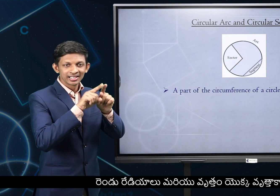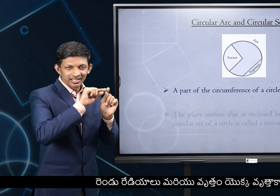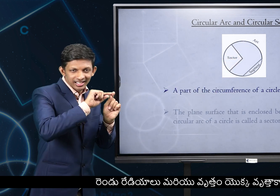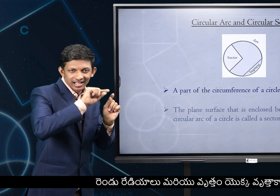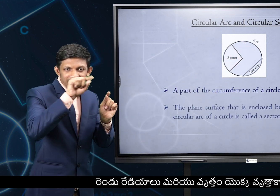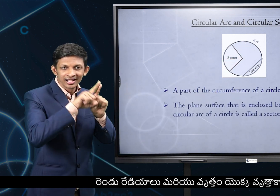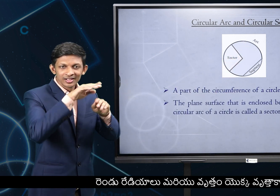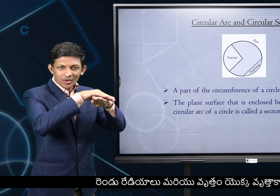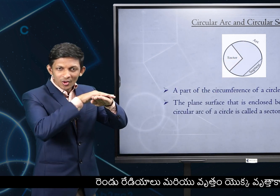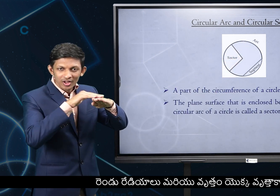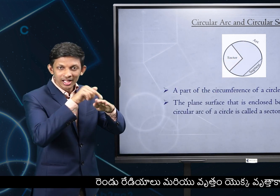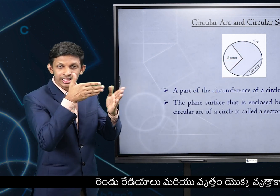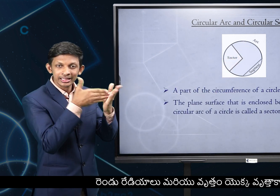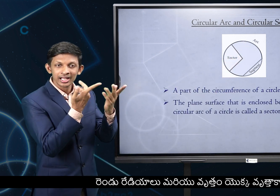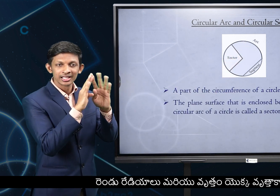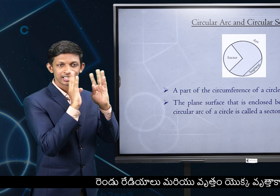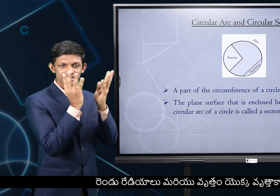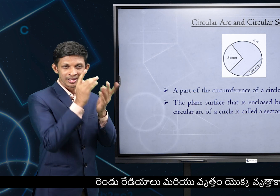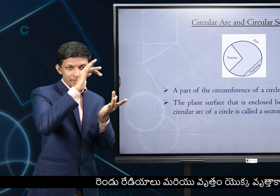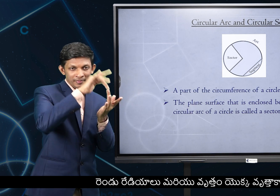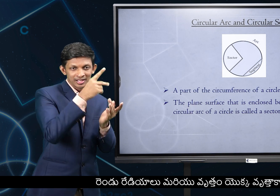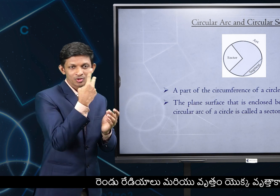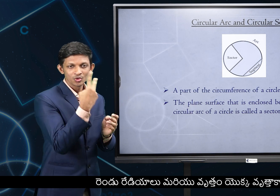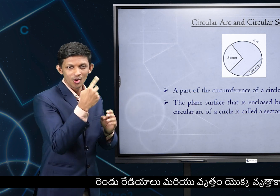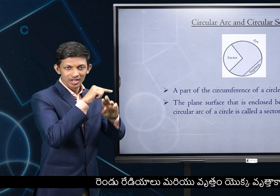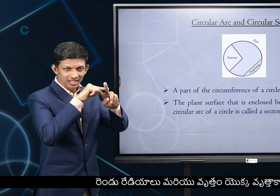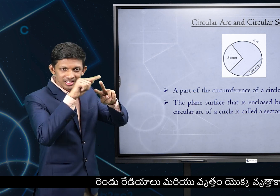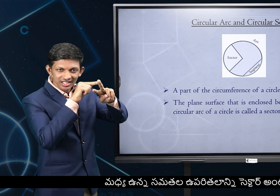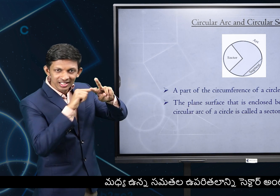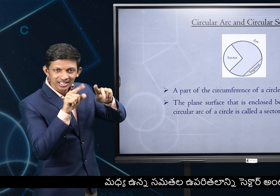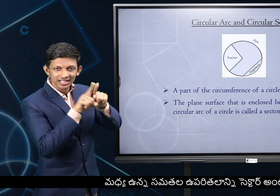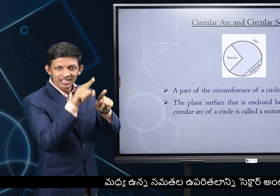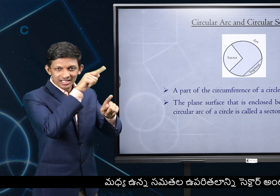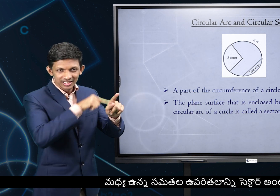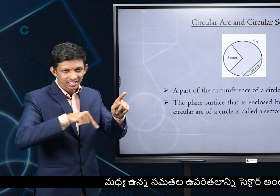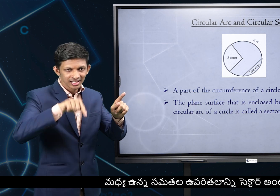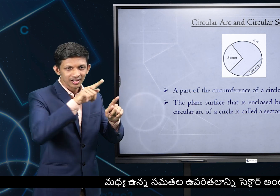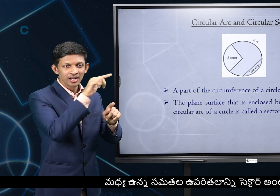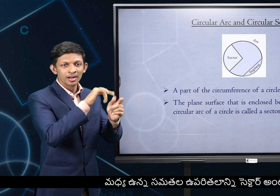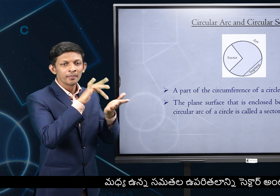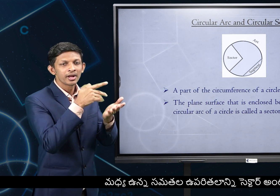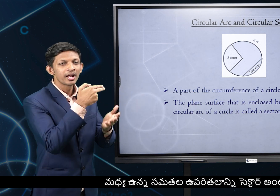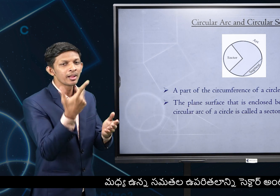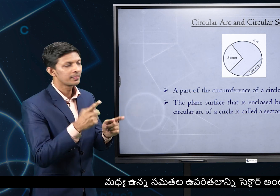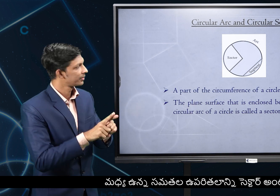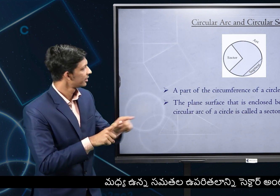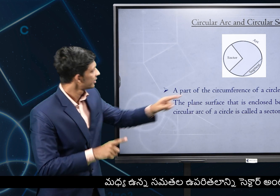రెండు రేడియాలు మరియు వృత్తం యొక్క వృత్తాకార ఆర్క్ మధ్య ఉన్న సమతల ఉపరితలాన్ని